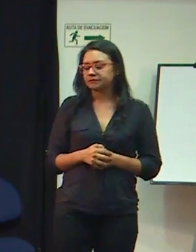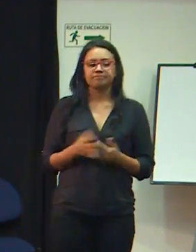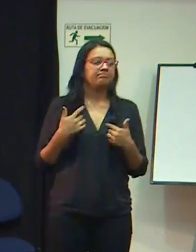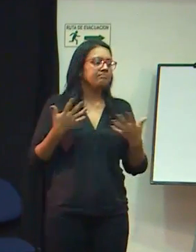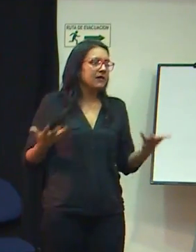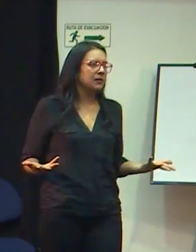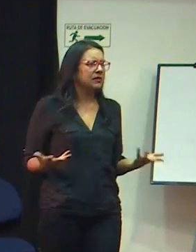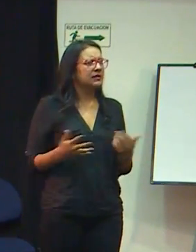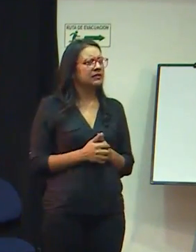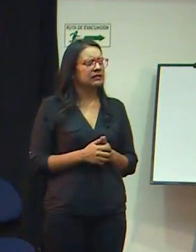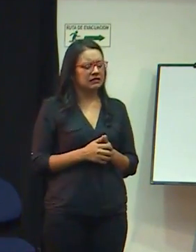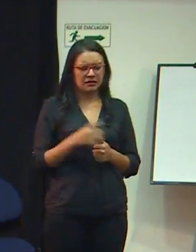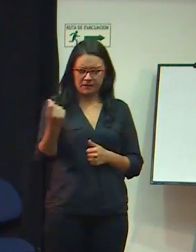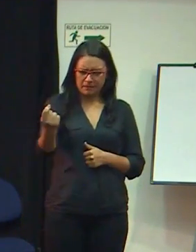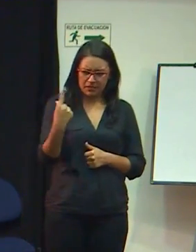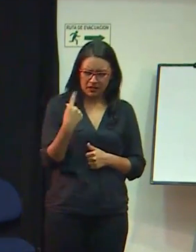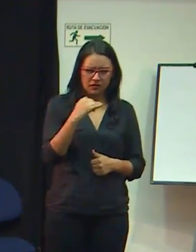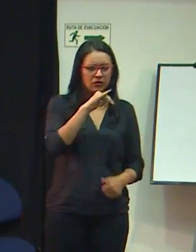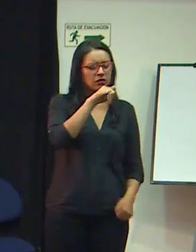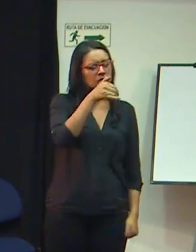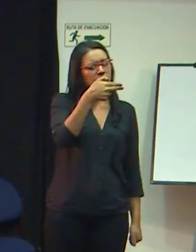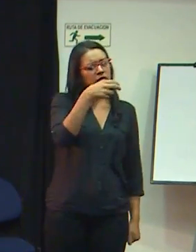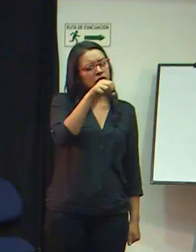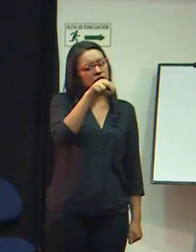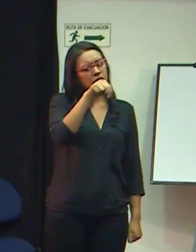Bueno, creo que la pregunta de Jonathan